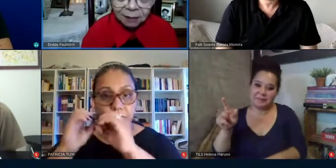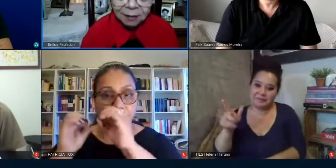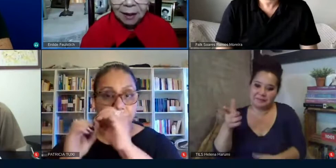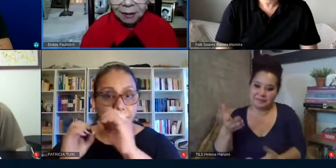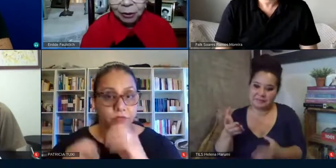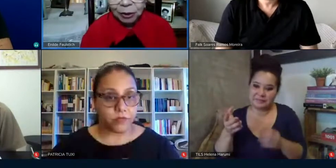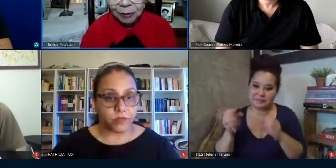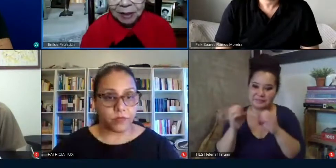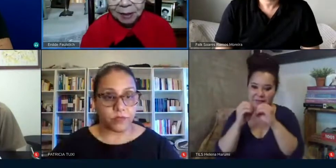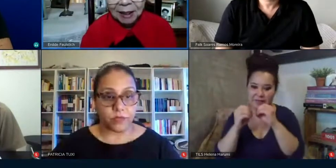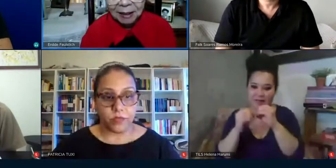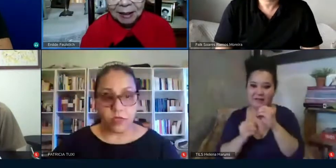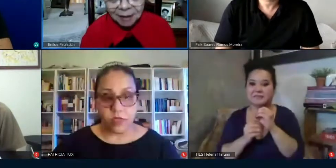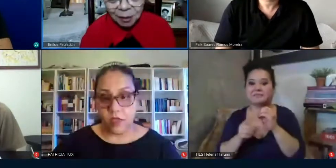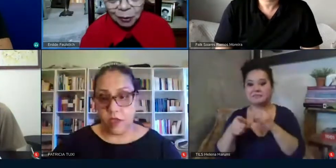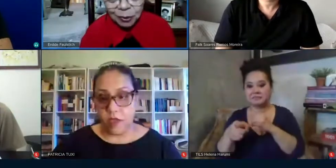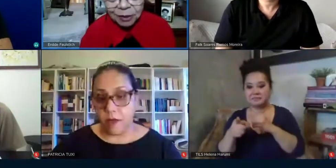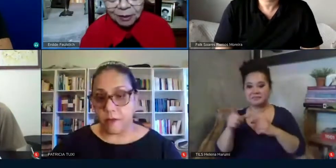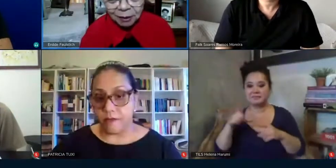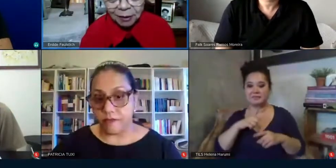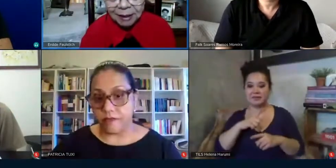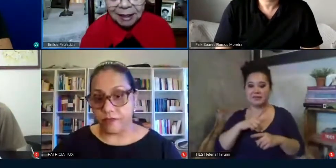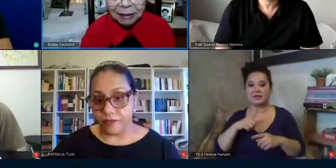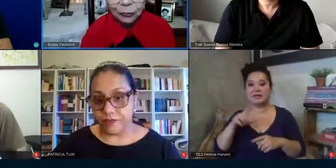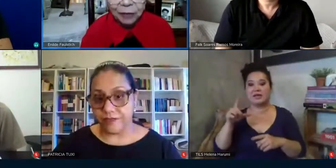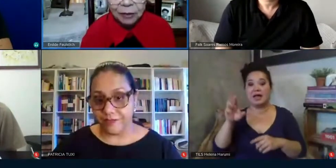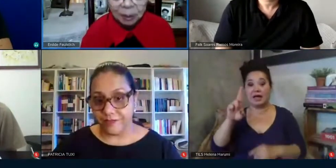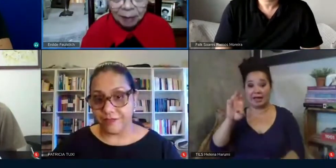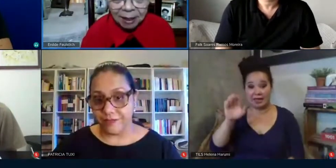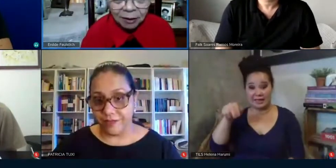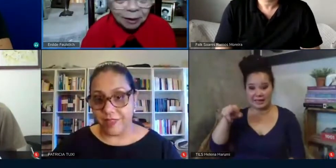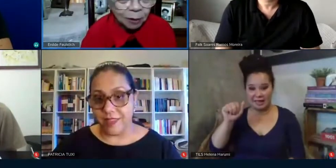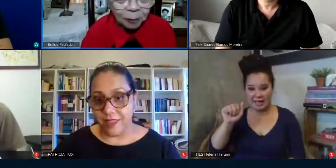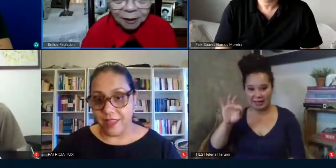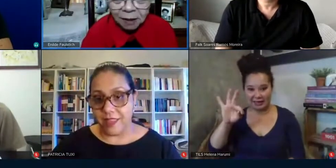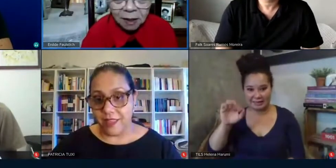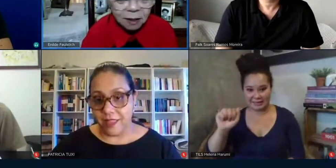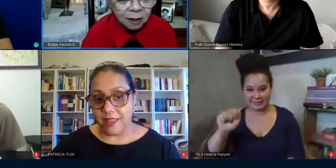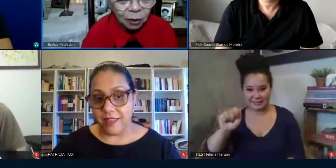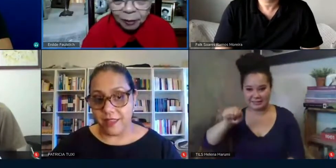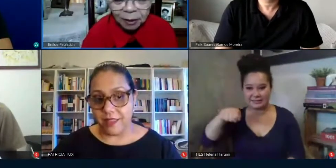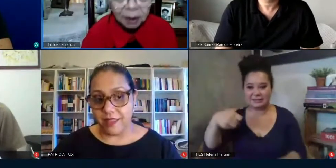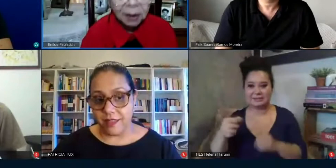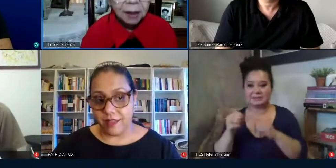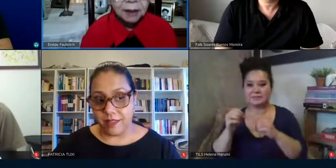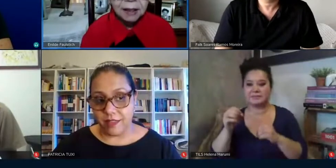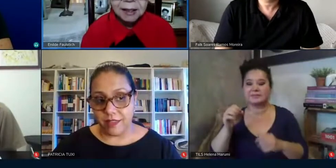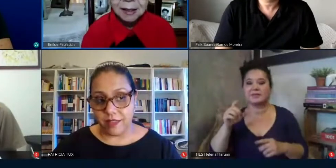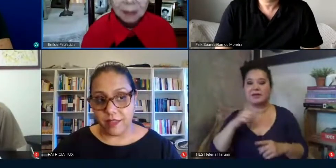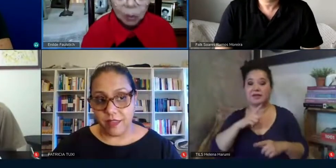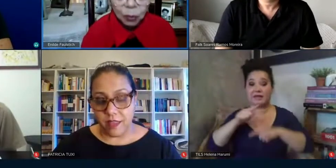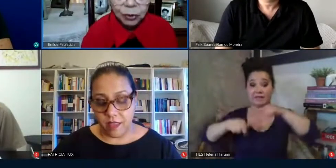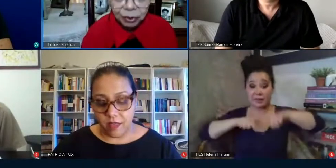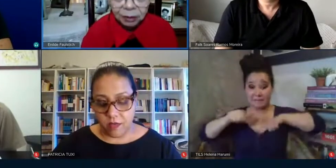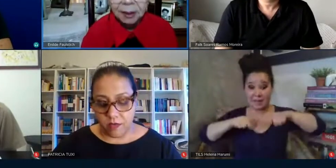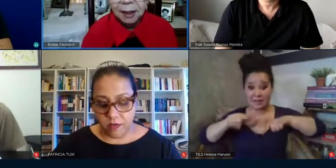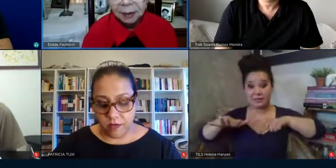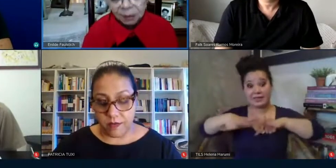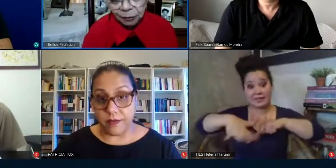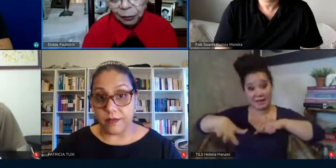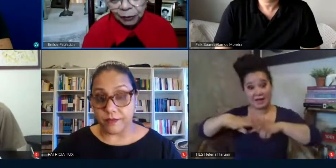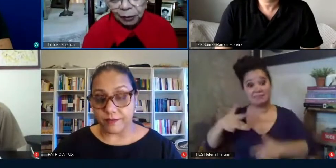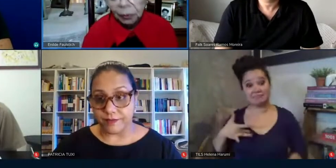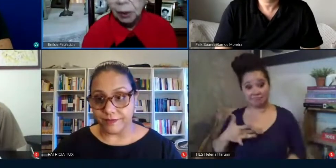tenha, nós estamos ali pela área da saúde, entendeu? Renata fez um trabalho e tem uma competência enorme na área da saúde. E